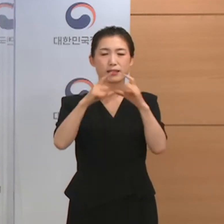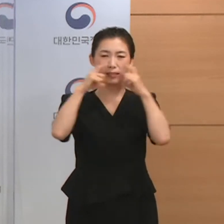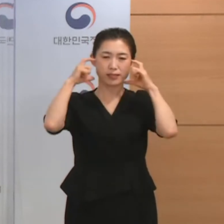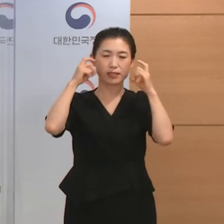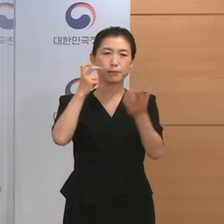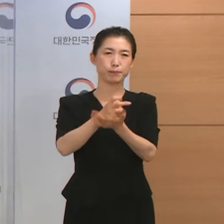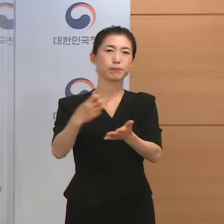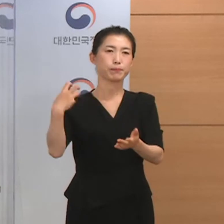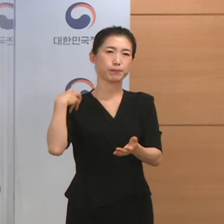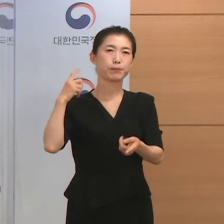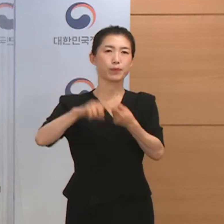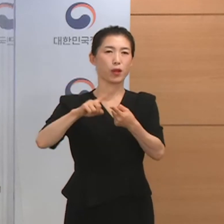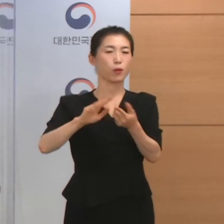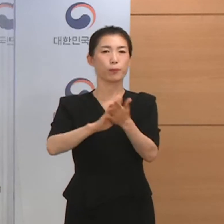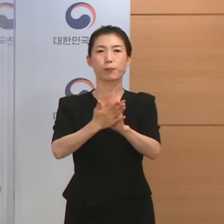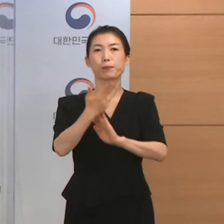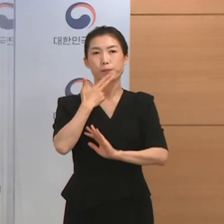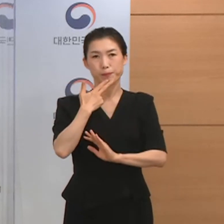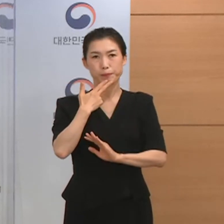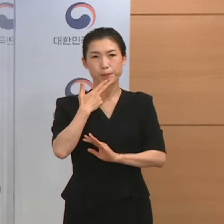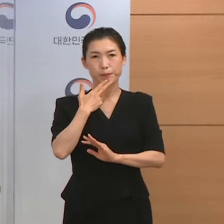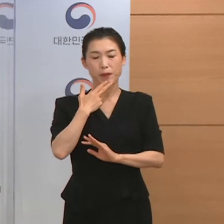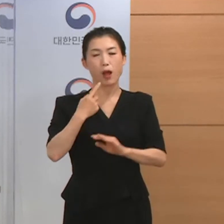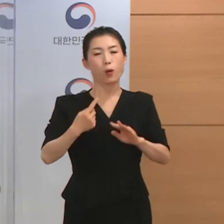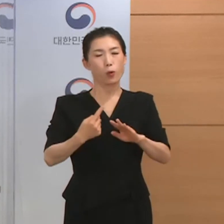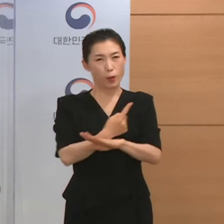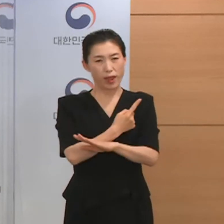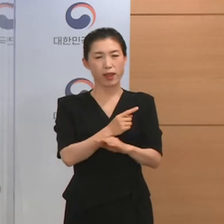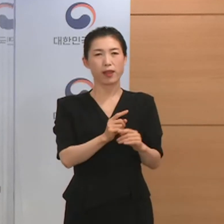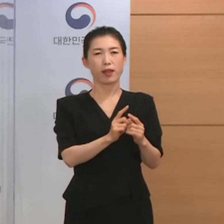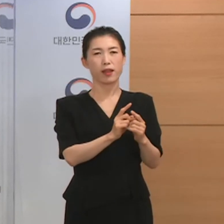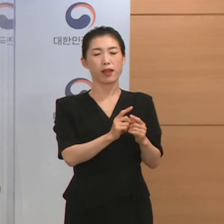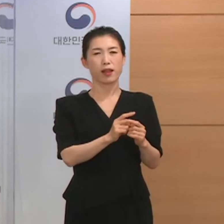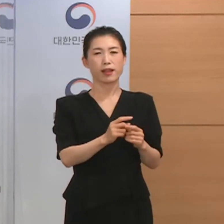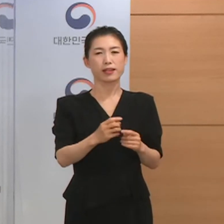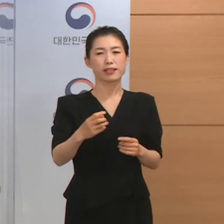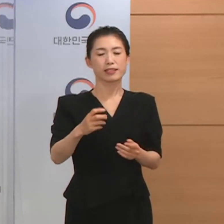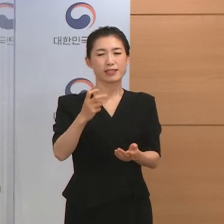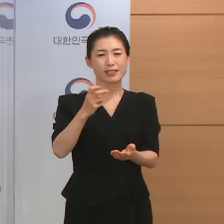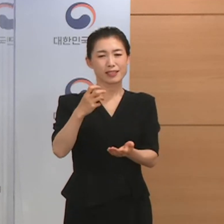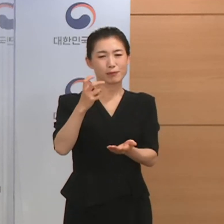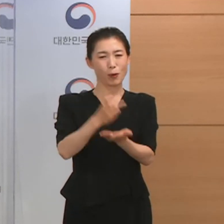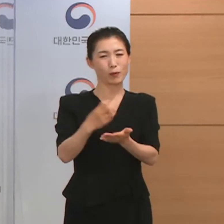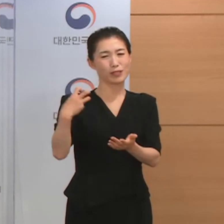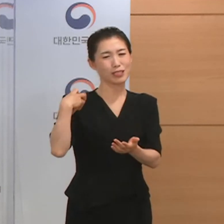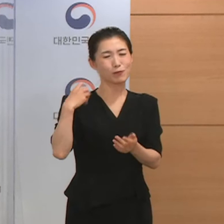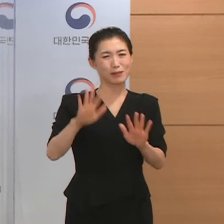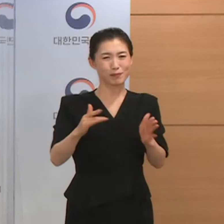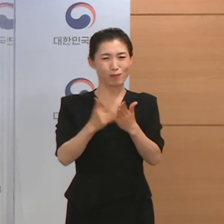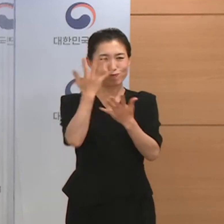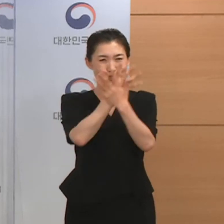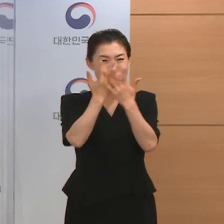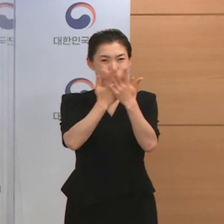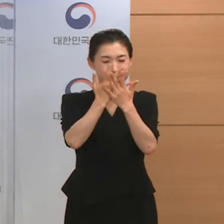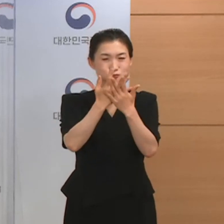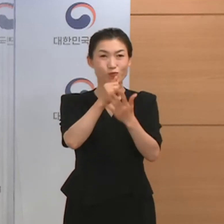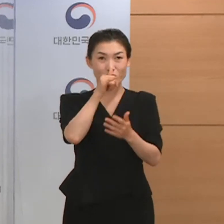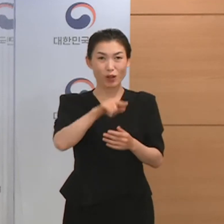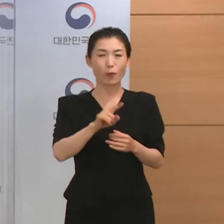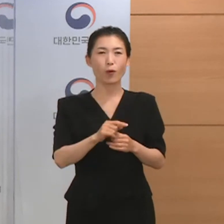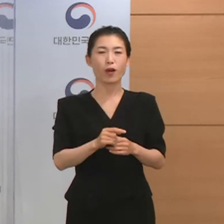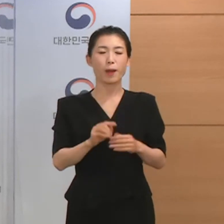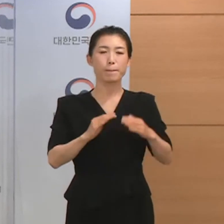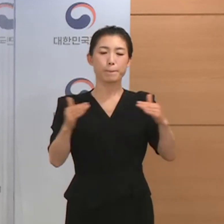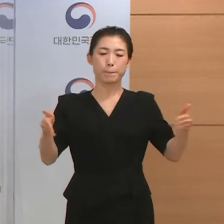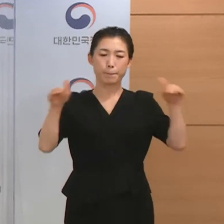계속적으로 마스크 착용이 의무화되고 그 외에 사실 의무화 여부가 좀 다소 모호했던 영역에 있어서의